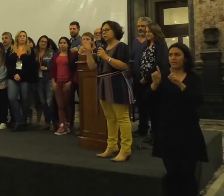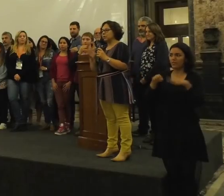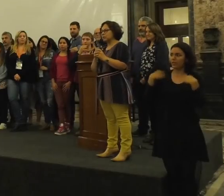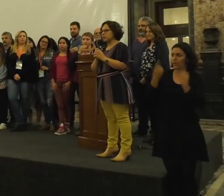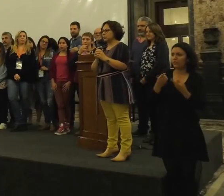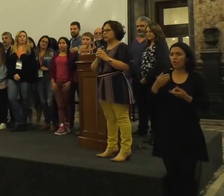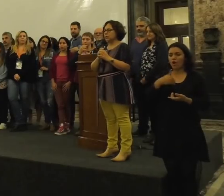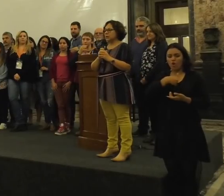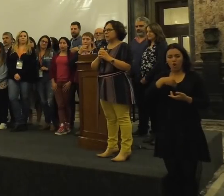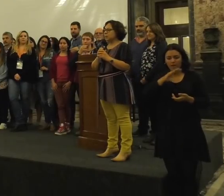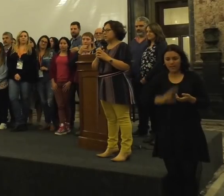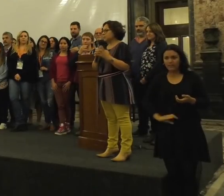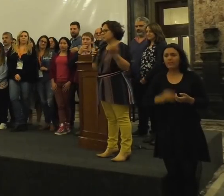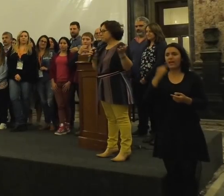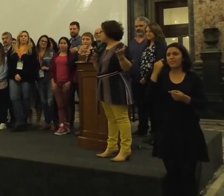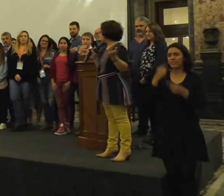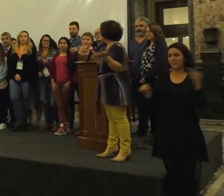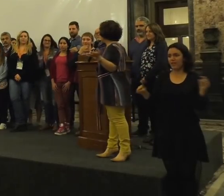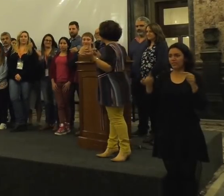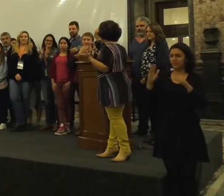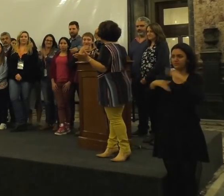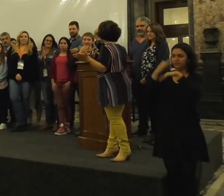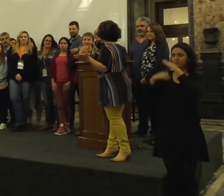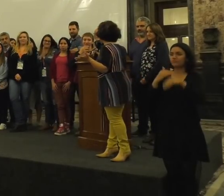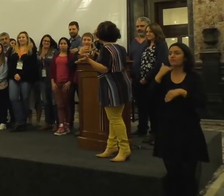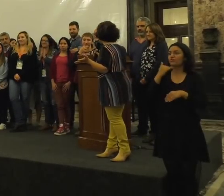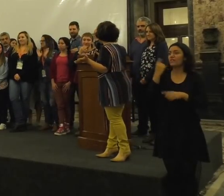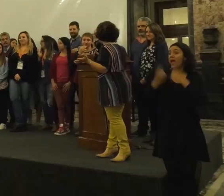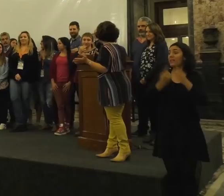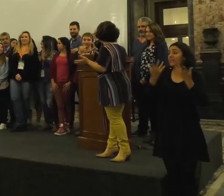perfiles y de nuestro desarrollo. Bueno, no sé si alguien